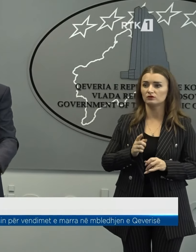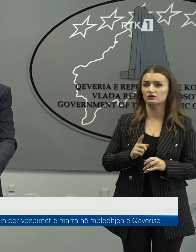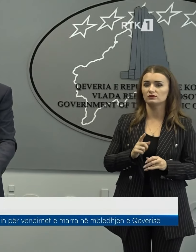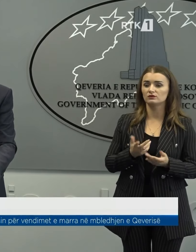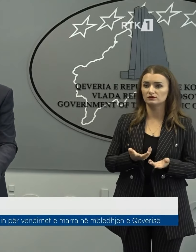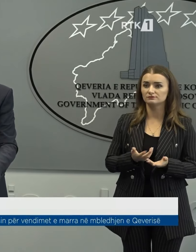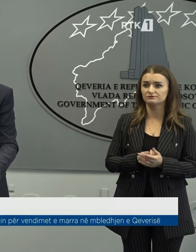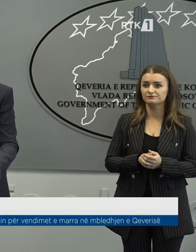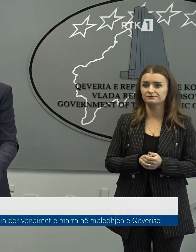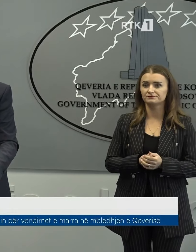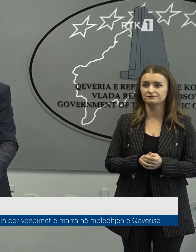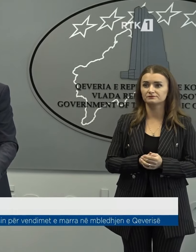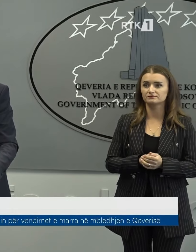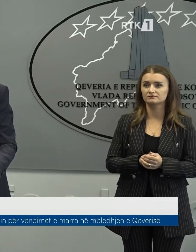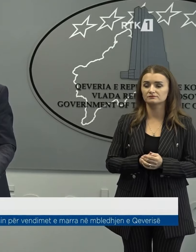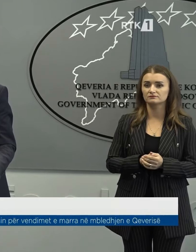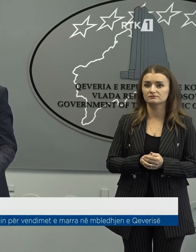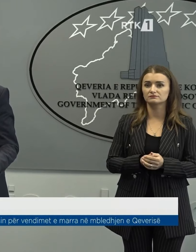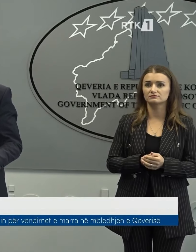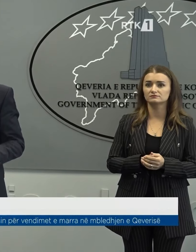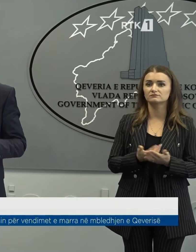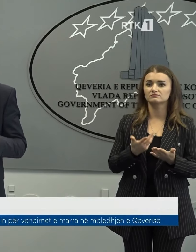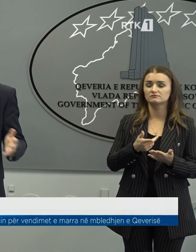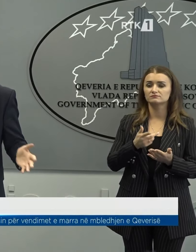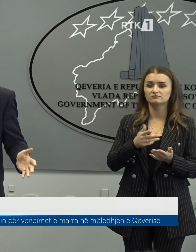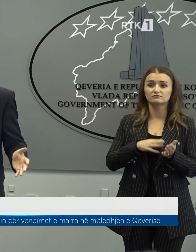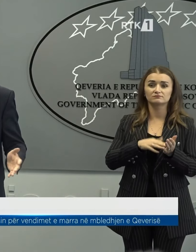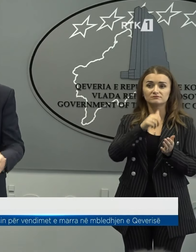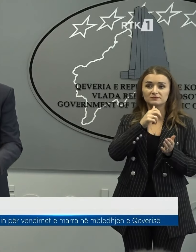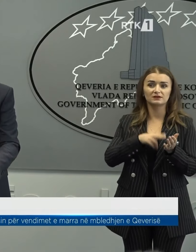shërbyës. Fjala ministrë vjen për latinisës të më hëndë shëptorë,